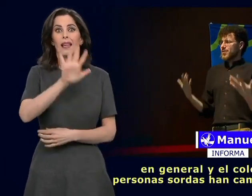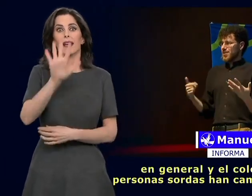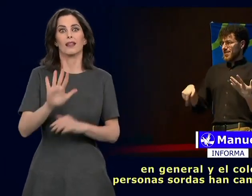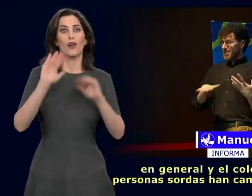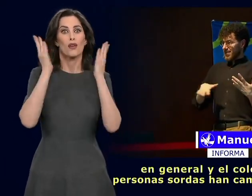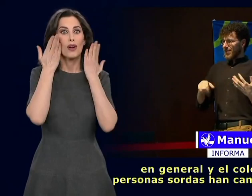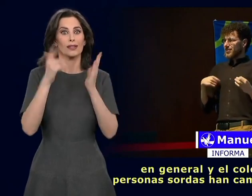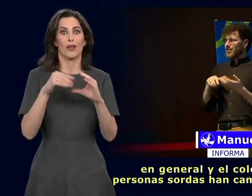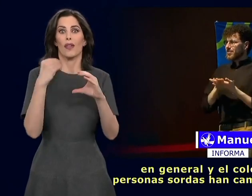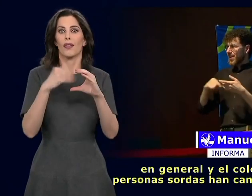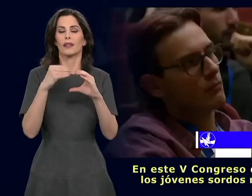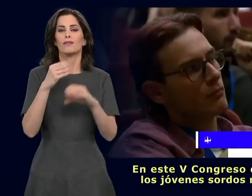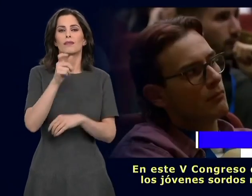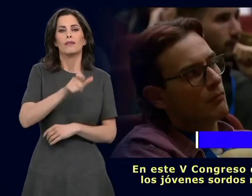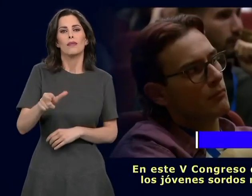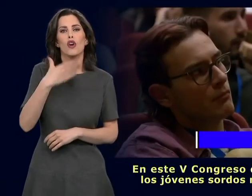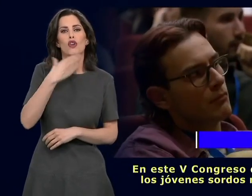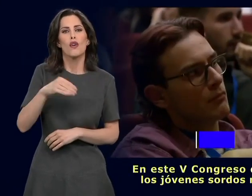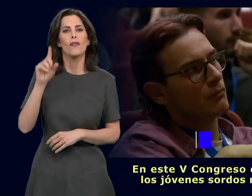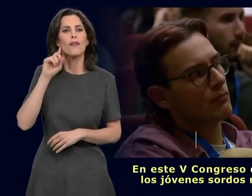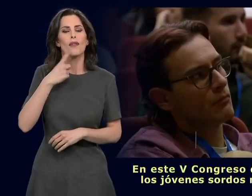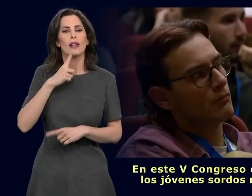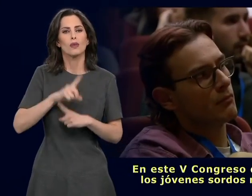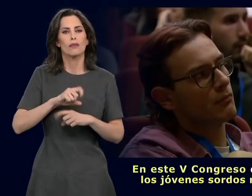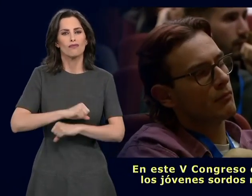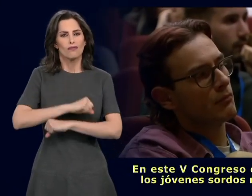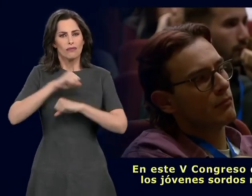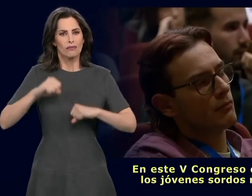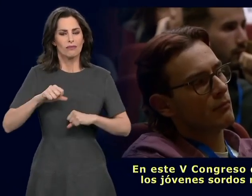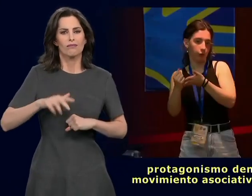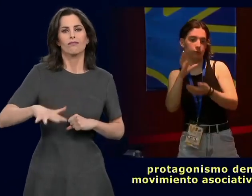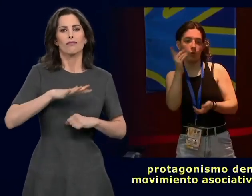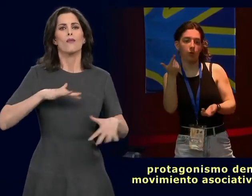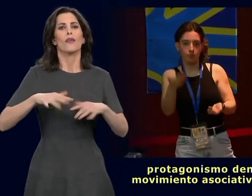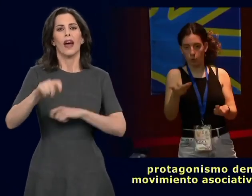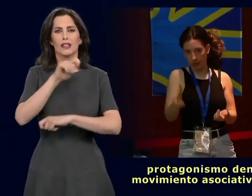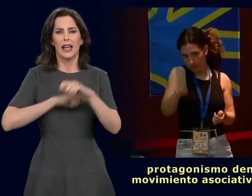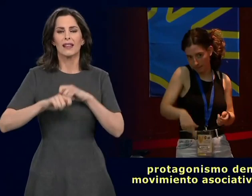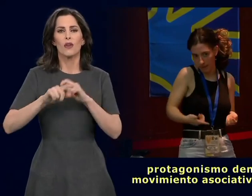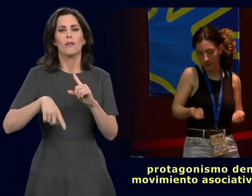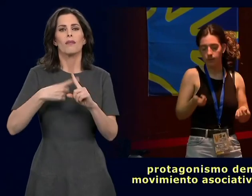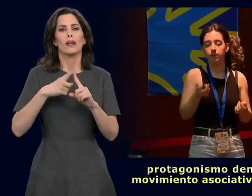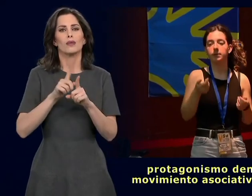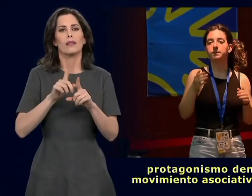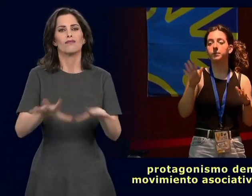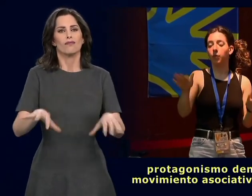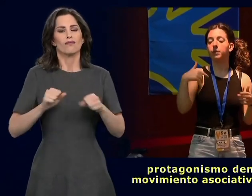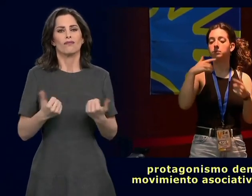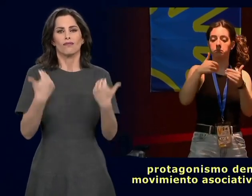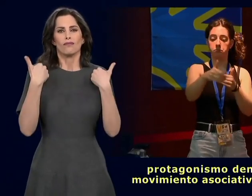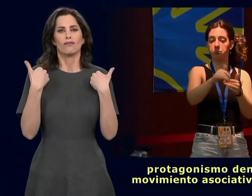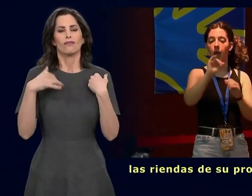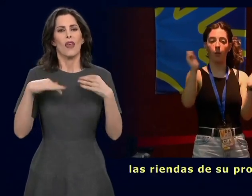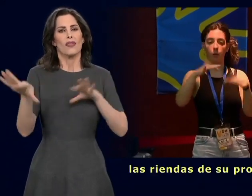cambiado mucho. En este V Congreso de la CJS, los jóvenes sordos recobran protagonismo dentro del movimiento asociativo